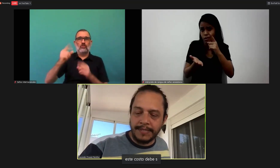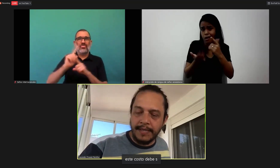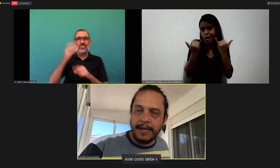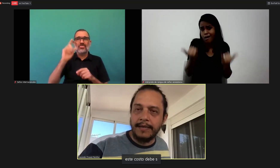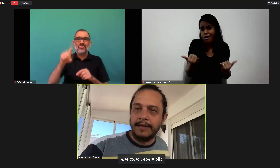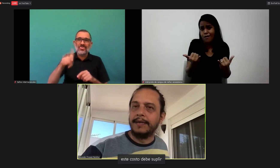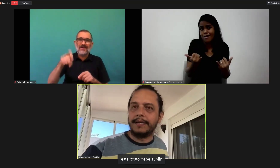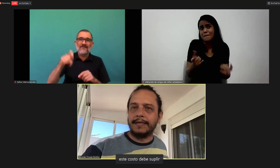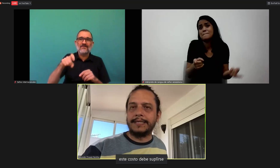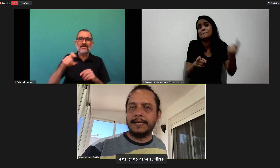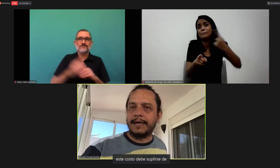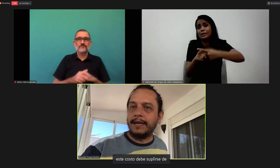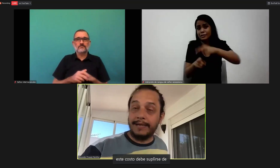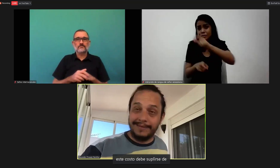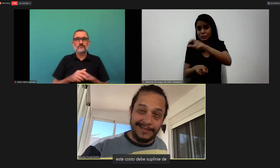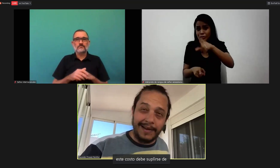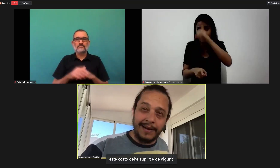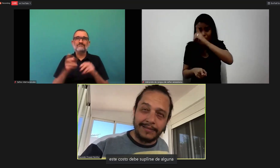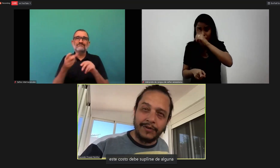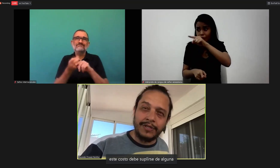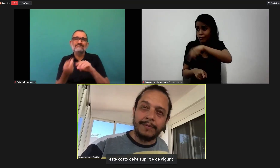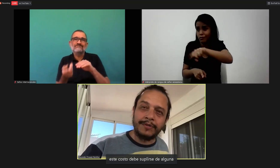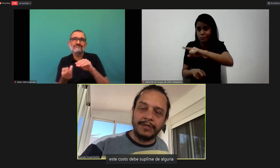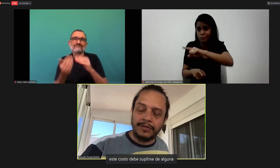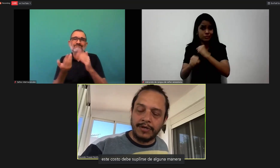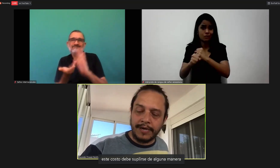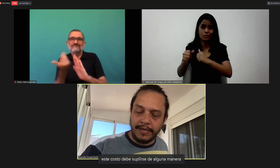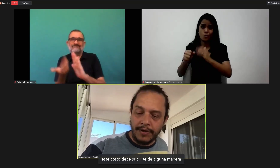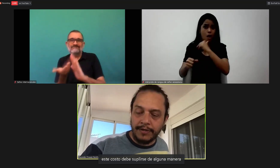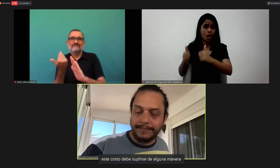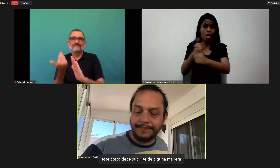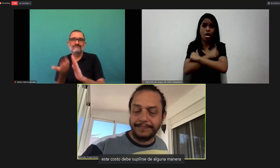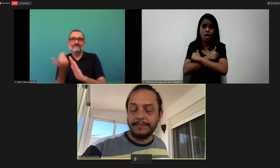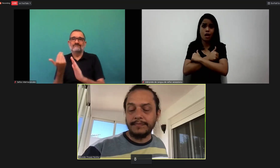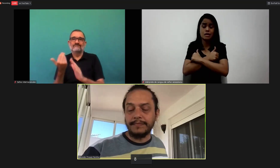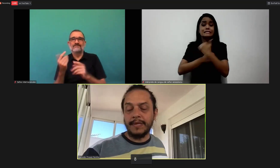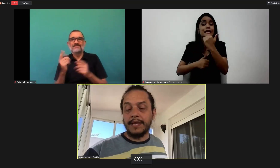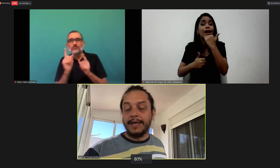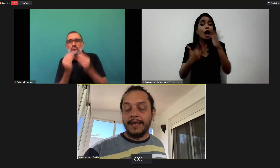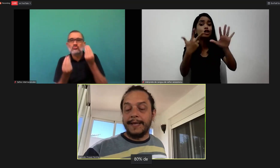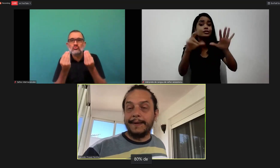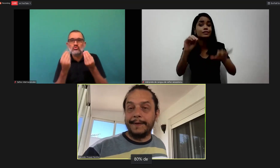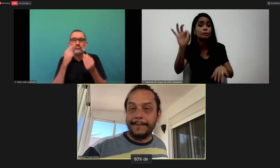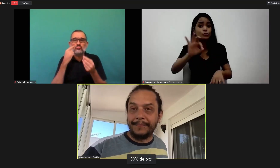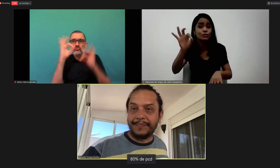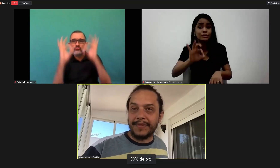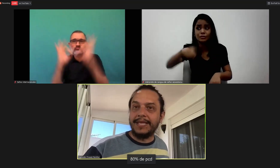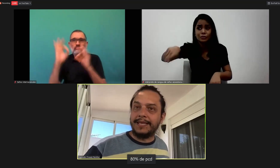con discapacidad que están cercanas al 80% en la región,